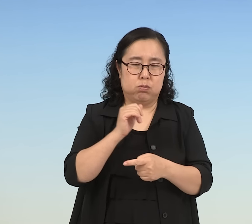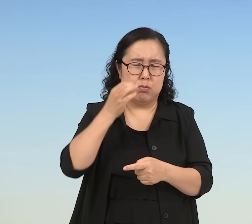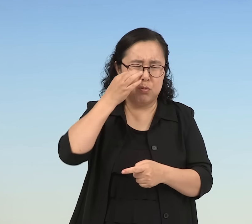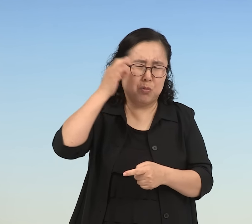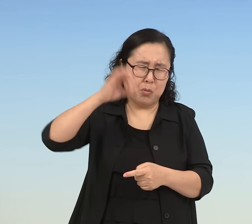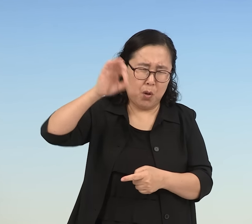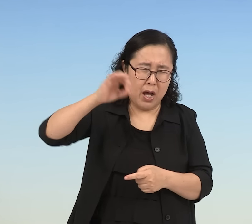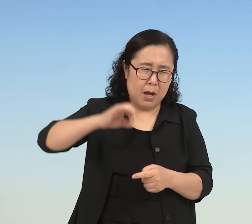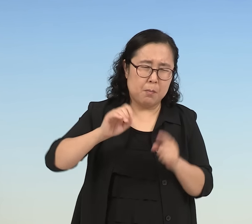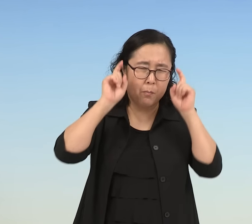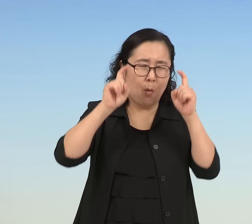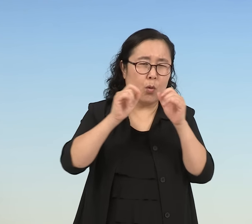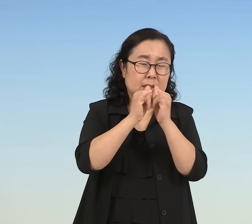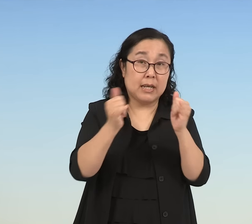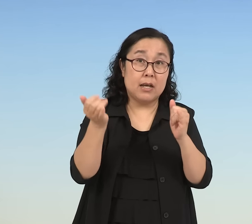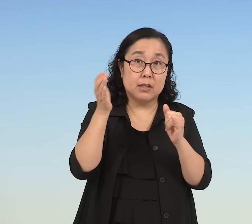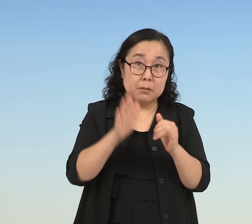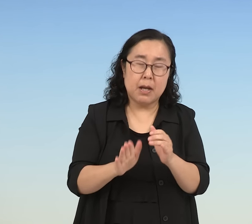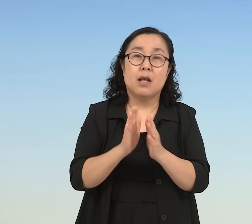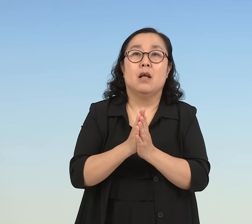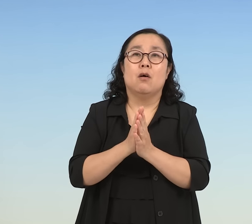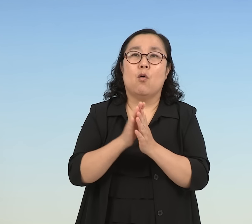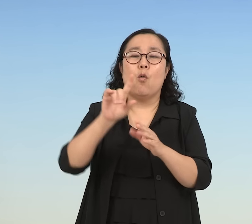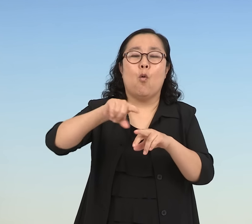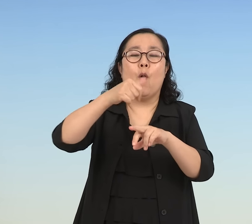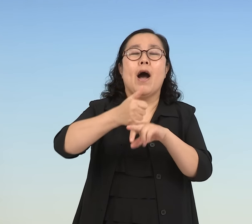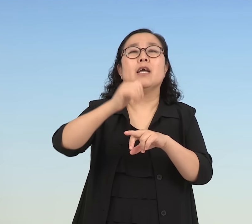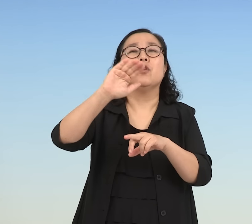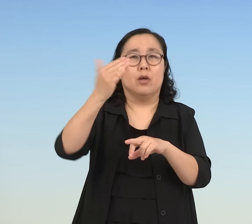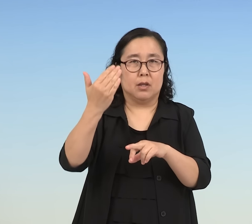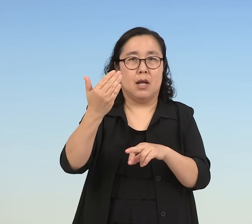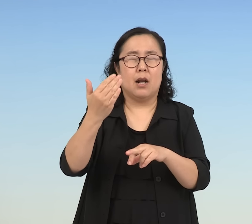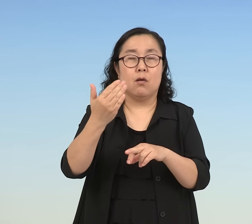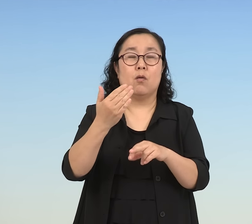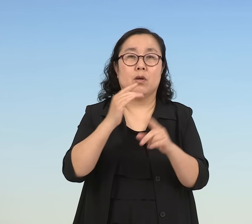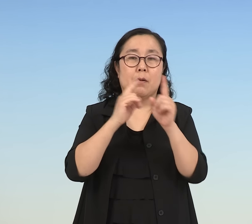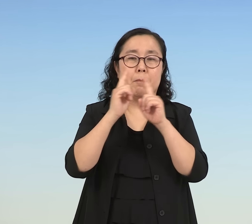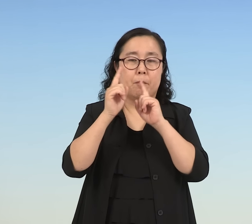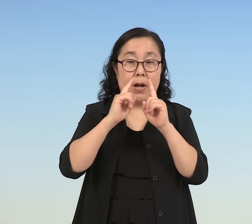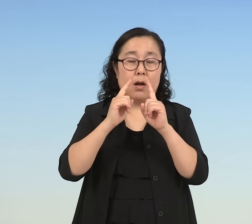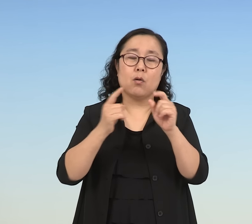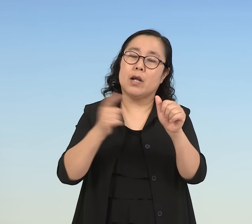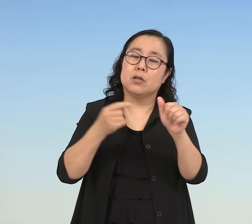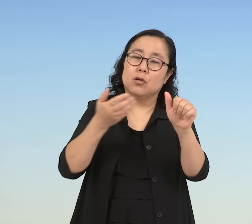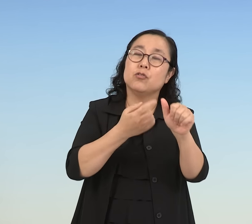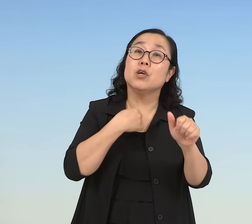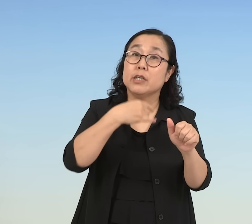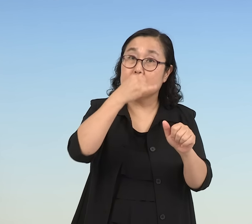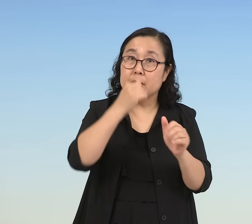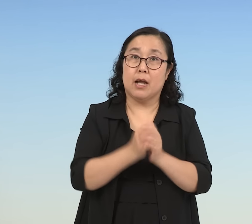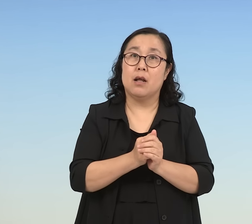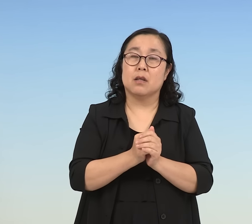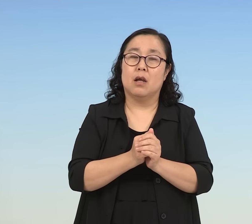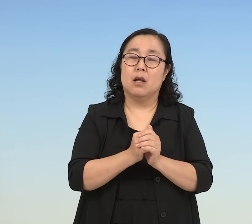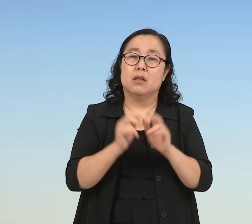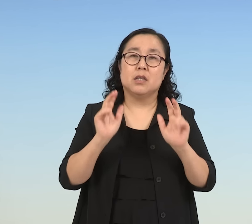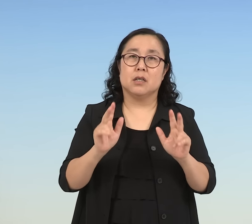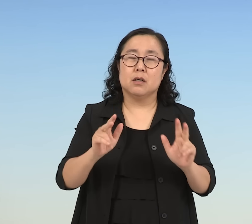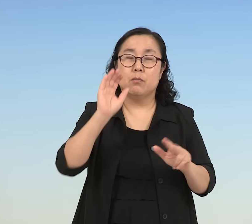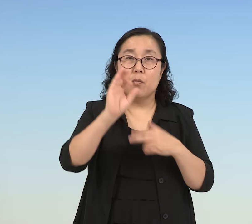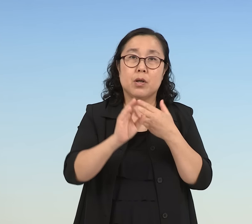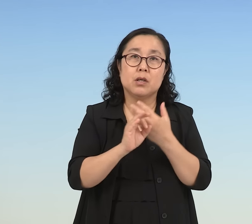우리 청소년 아이들에게 이런 이야기를 종종 이제 들려줬는데요. 이런 관점으로 보면은 지금